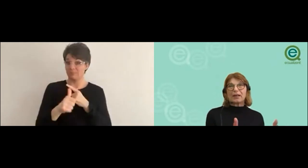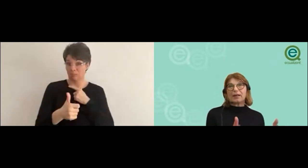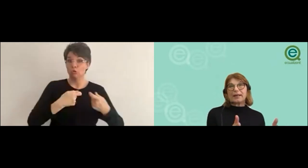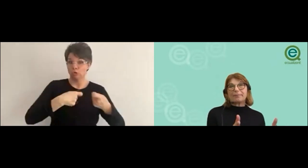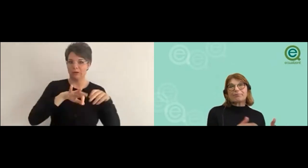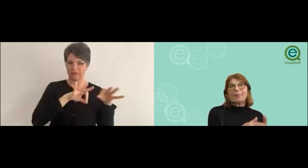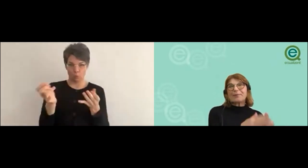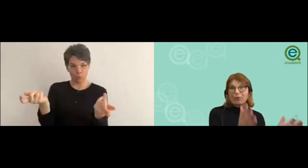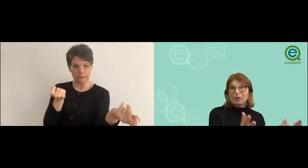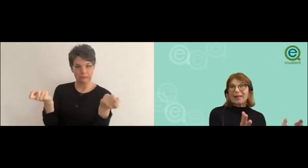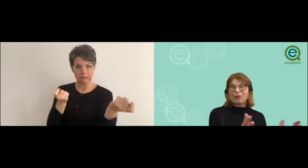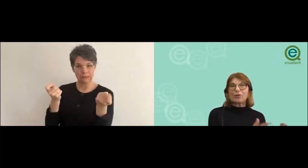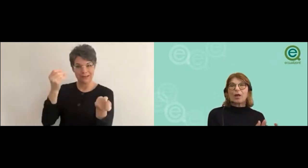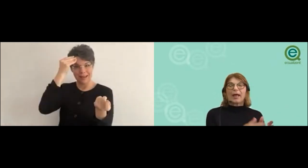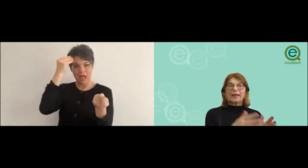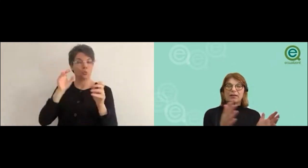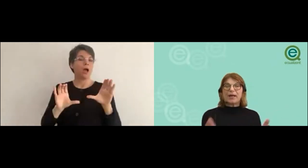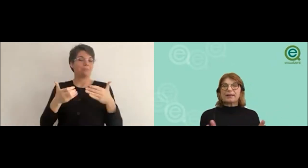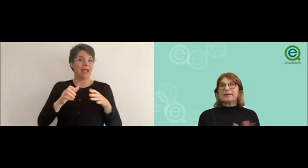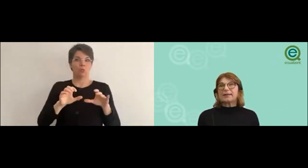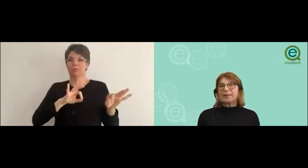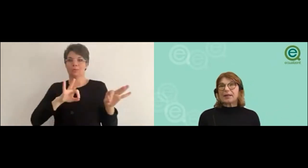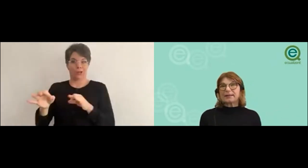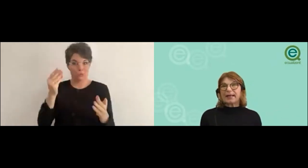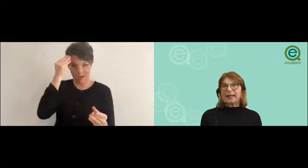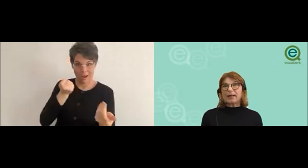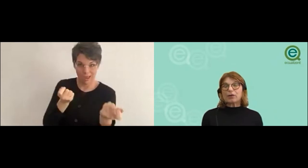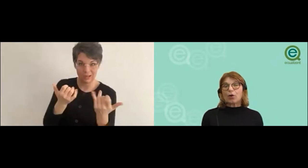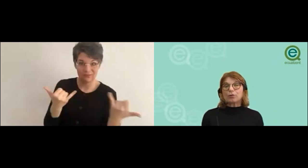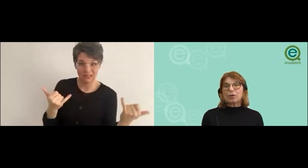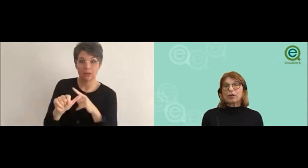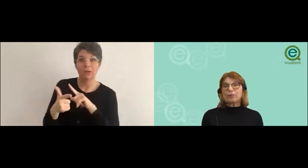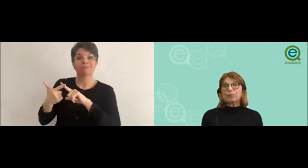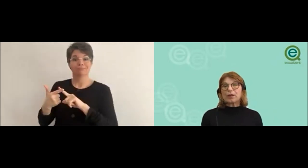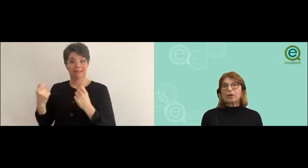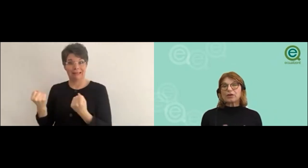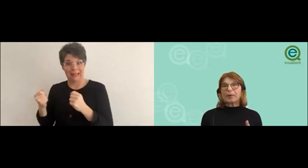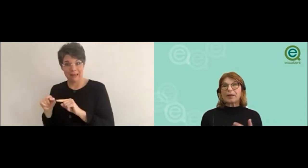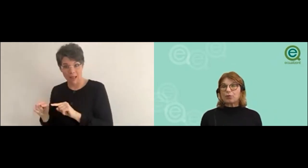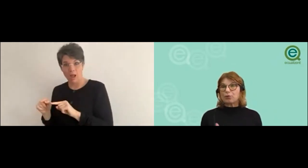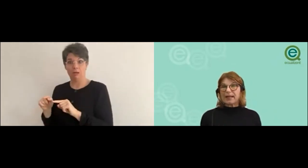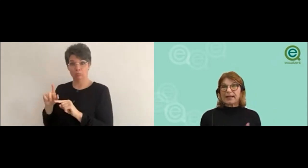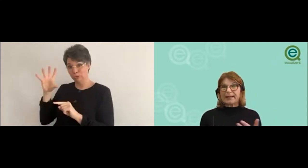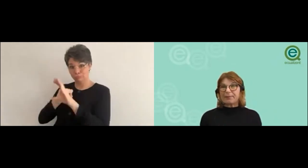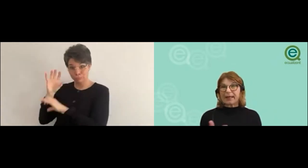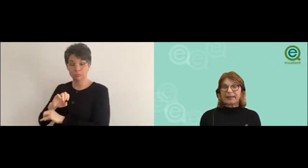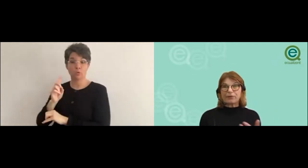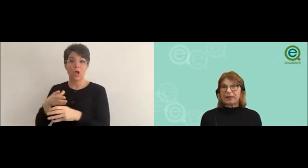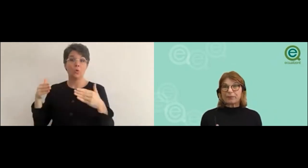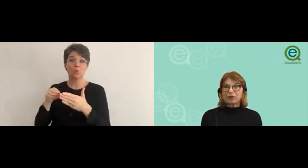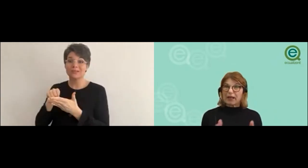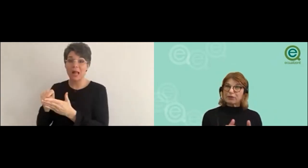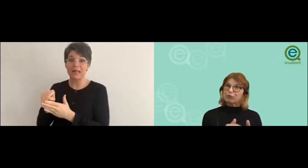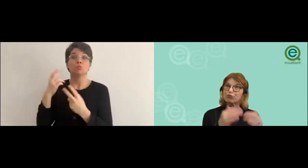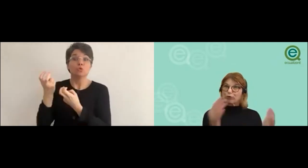oder der Abteilungsleitung. Es ist auf der anderen Seite die Ebene der Trainerinnen und natürlich muss man auch die entsprechenden Kursteilnehmerinnen